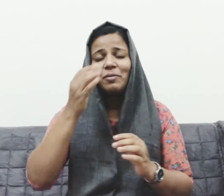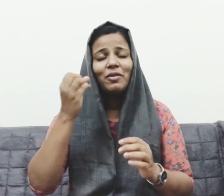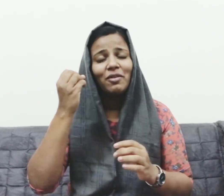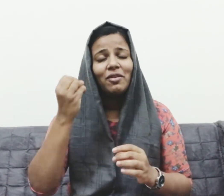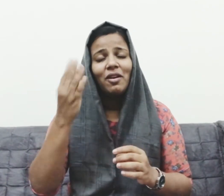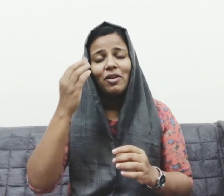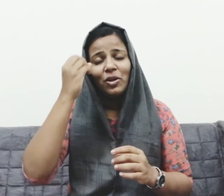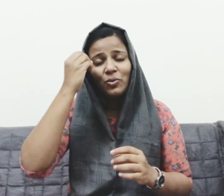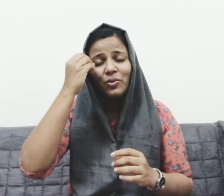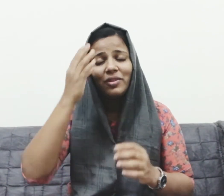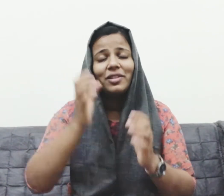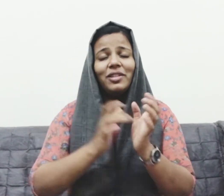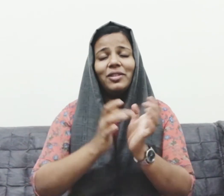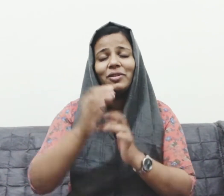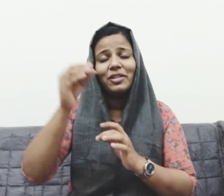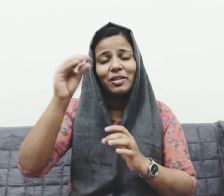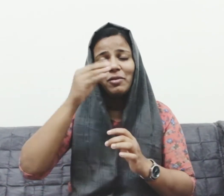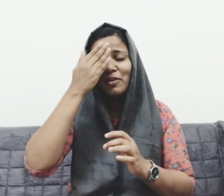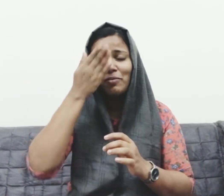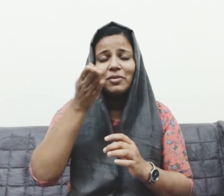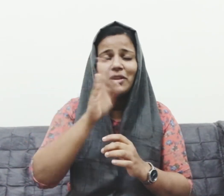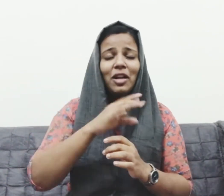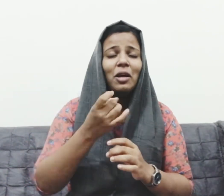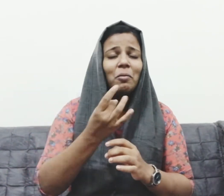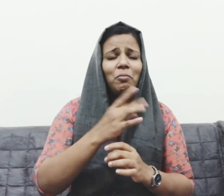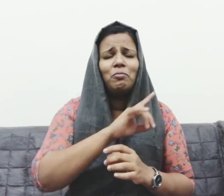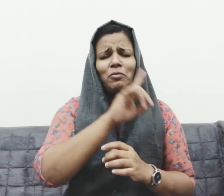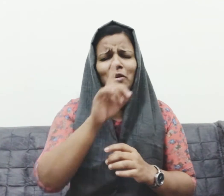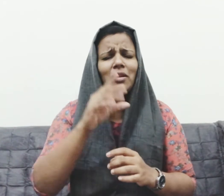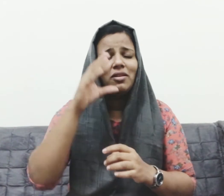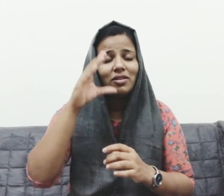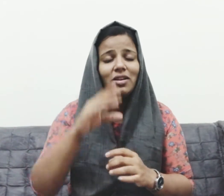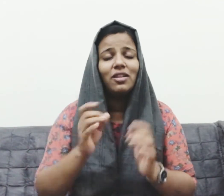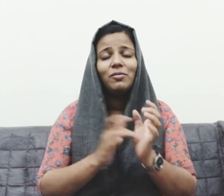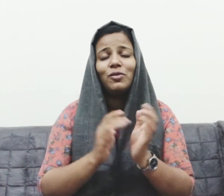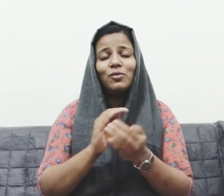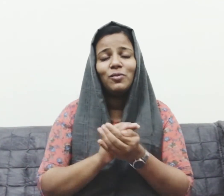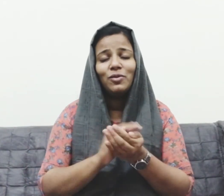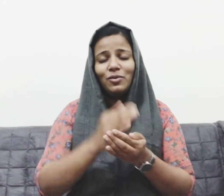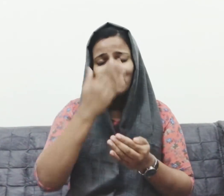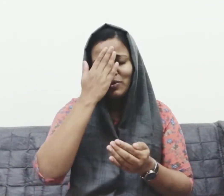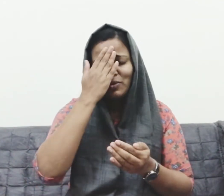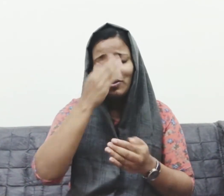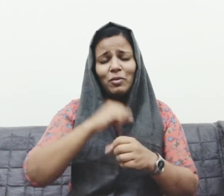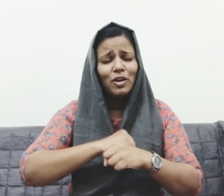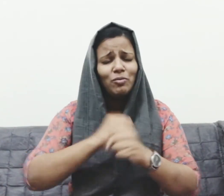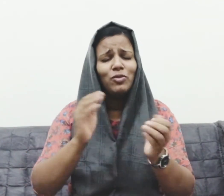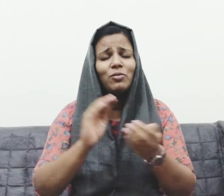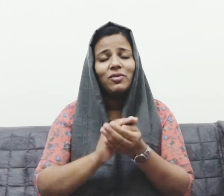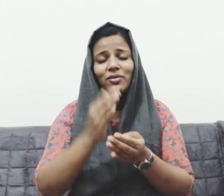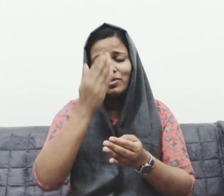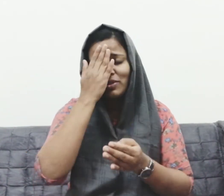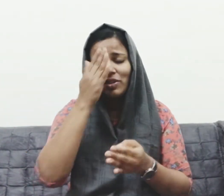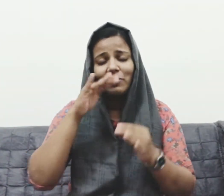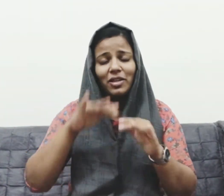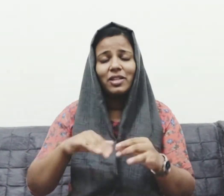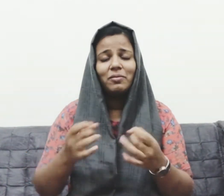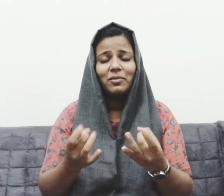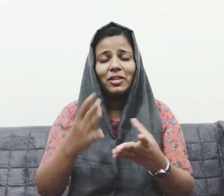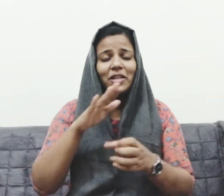ഉണർത്തിയ കൃപകൾക്കായി സ്തോത്രം. കഴിഞ്ഞ പകൽക്കാലവും രാത്രിയിലും അത്ഭുതകരമായി സൂക്ഷിച്ചതിന് വീണ്ടും സ്തോത്രം. അപ്പോൾ ഈ പ്രഭാതത്തിൽ ആമേൻ ഈ ശബ്ദം കേൾക്കുന്ന എല്ലാ